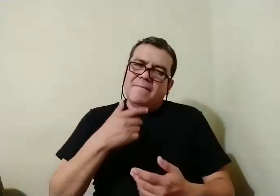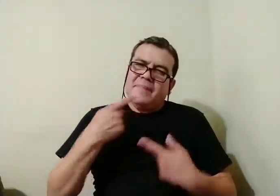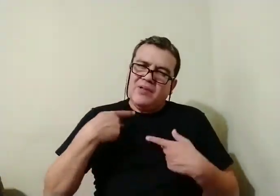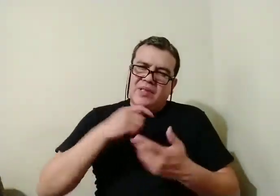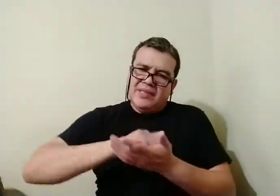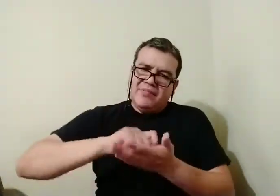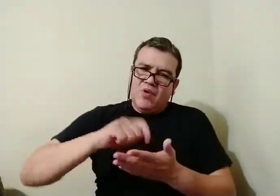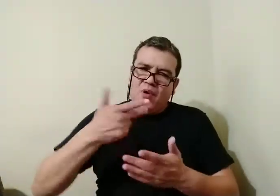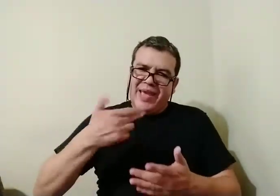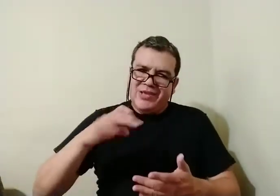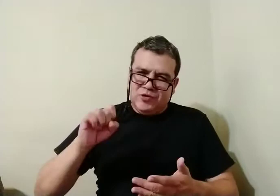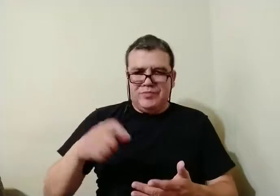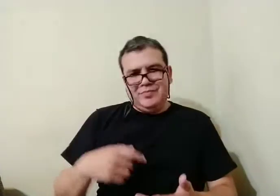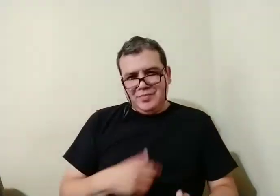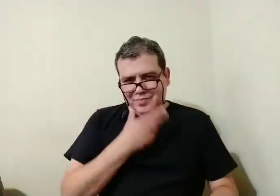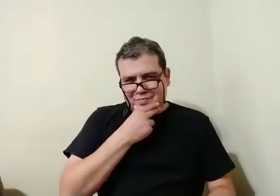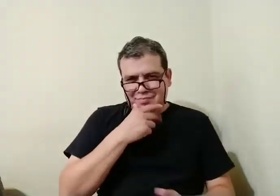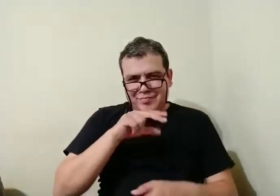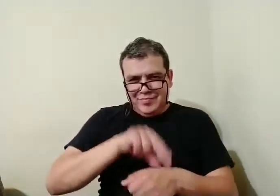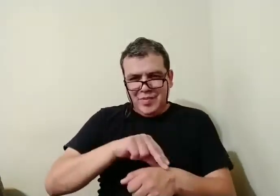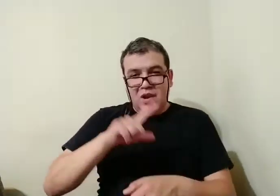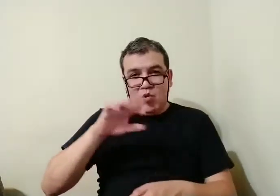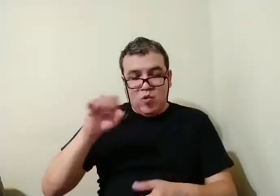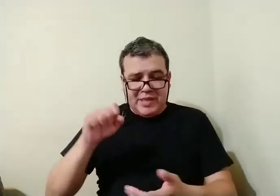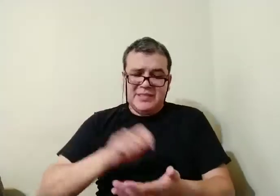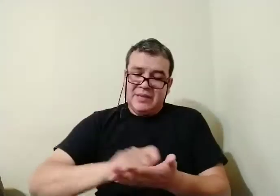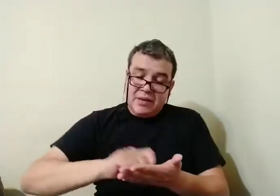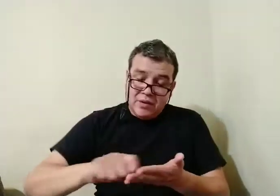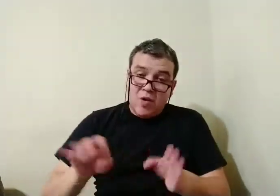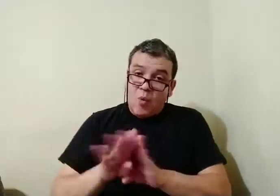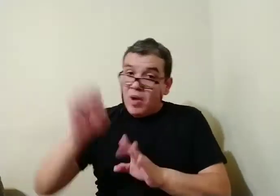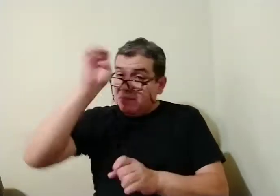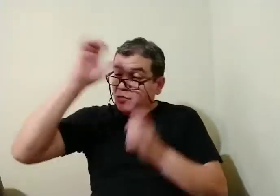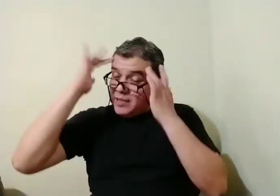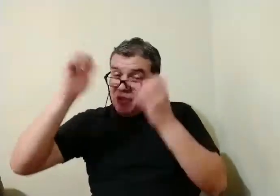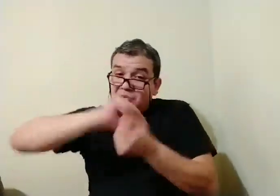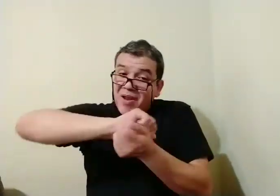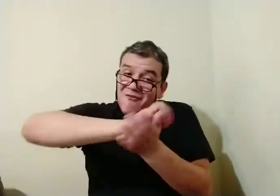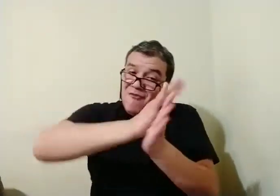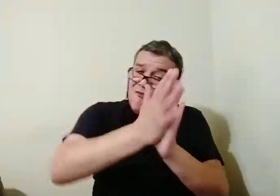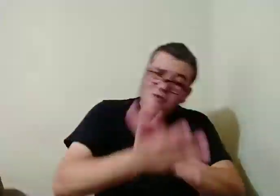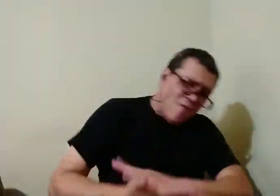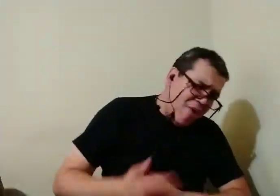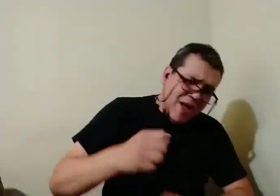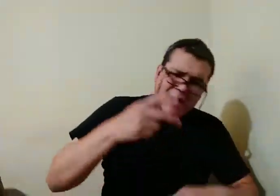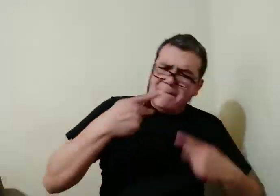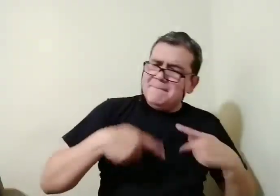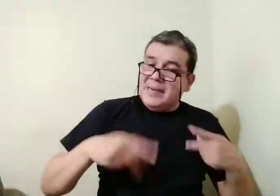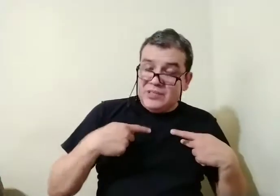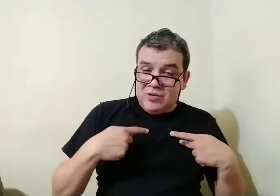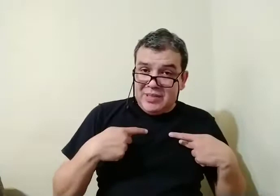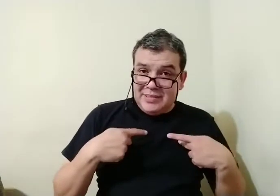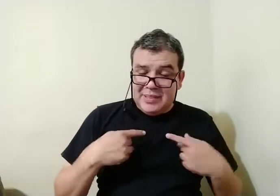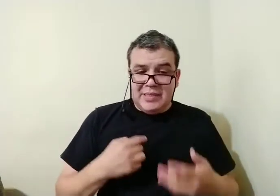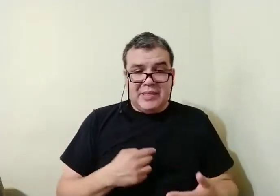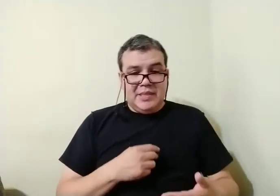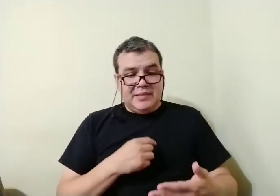Detrás de cada uno de los grandes corazón de los grandes números,